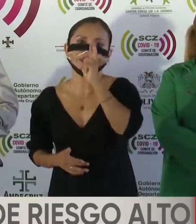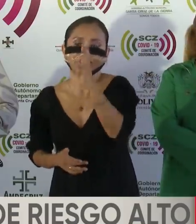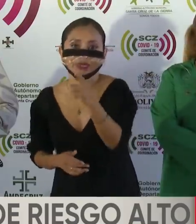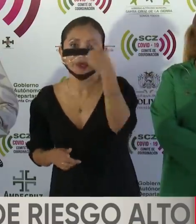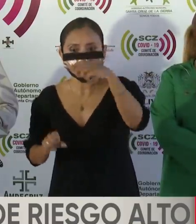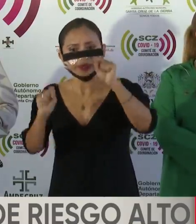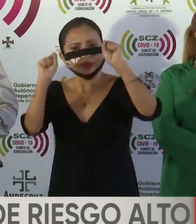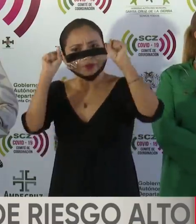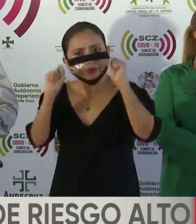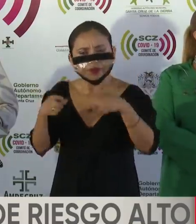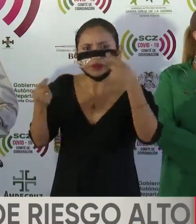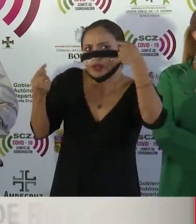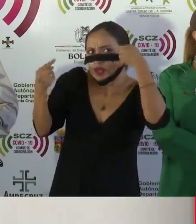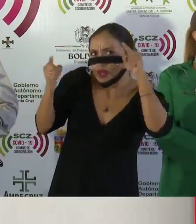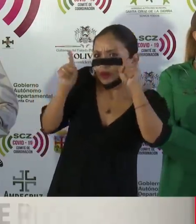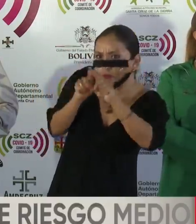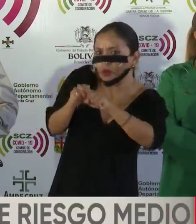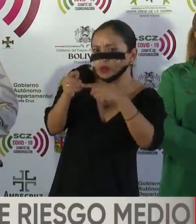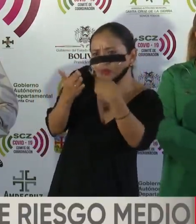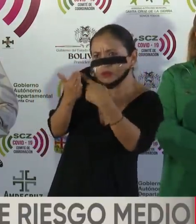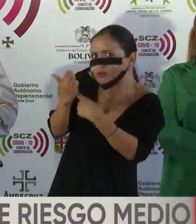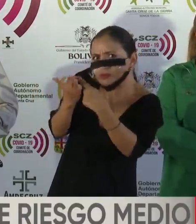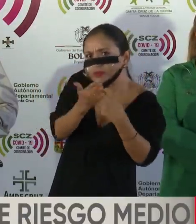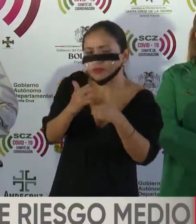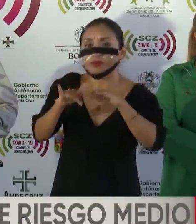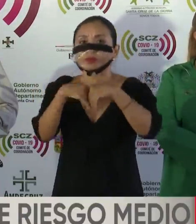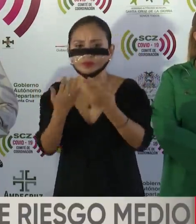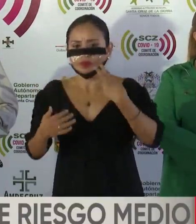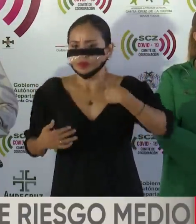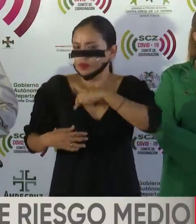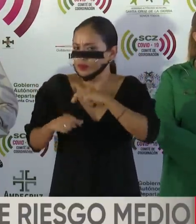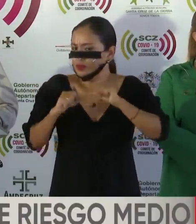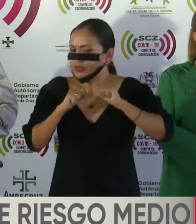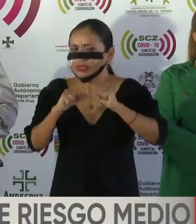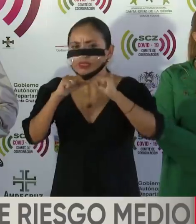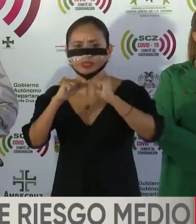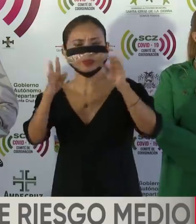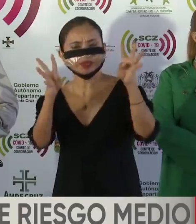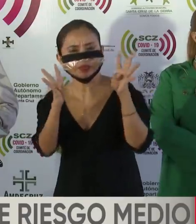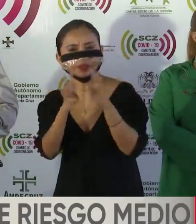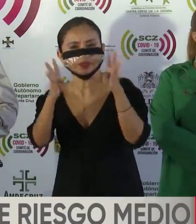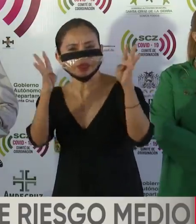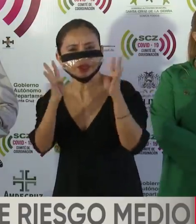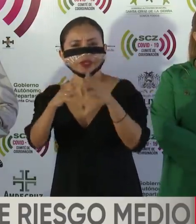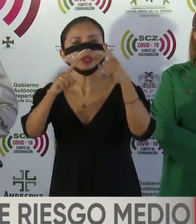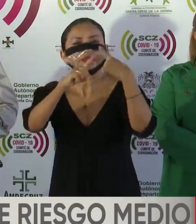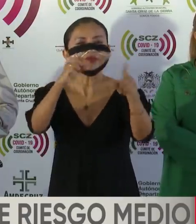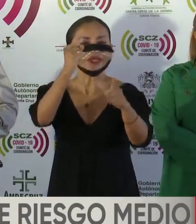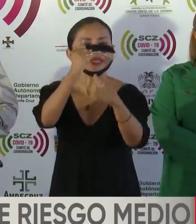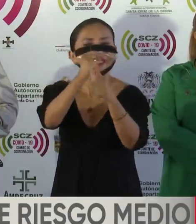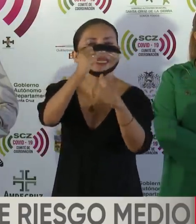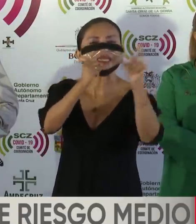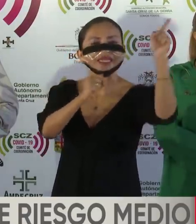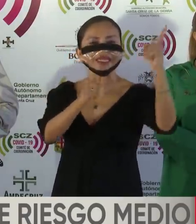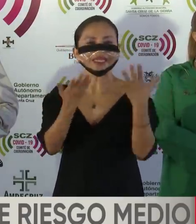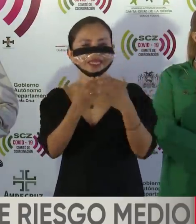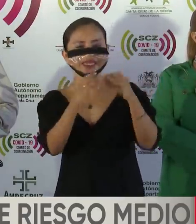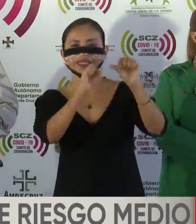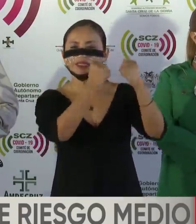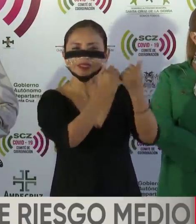Para consensuar esta medida, estamos sosteniendo reuniones con dirigentes institucionales